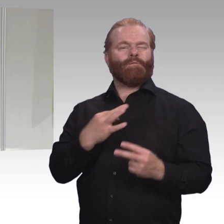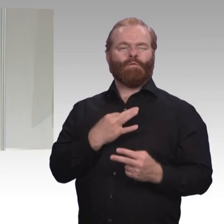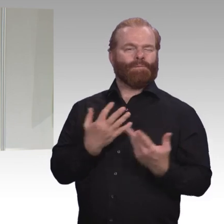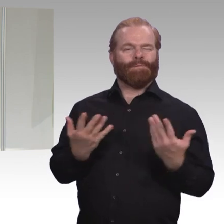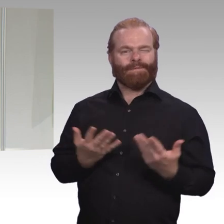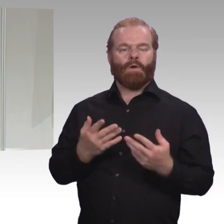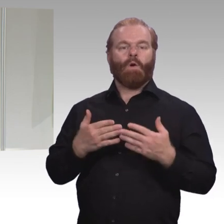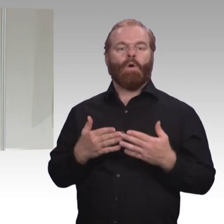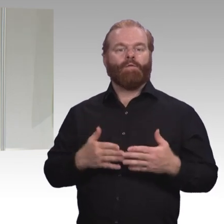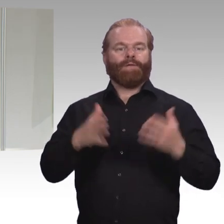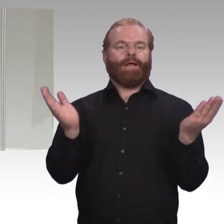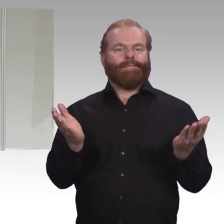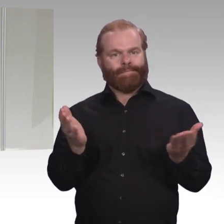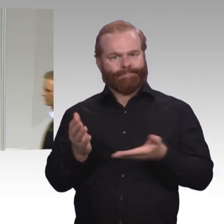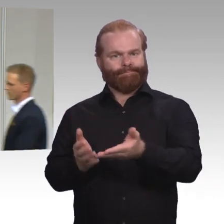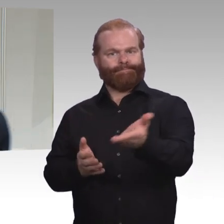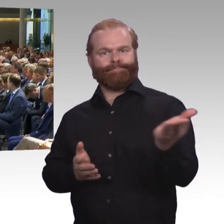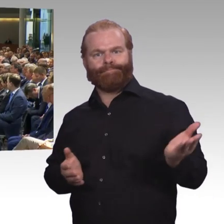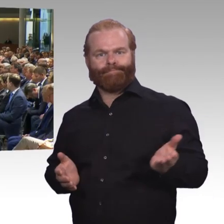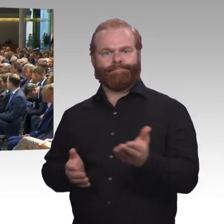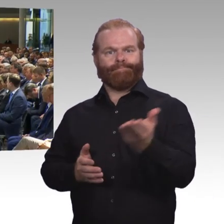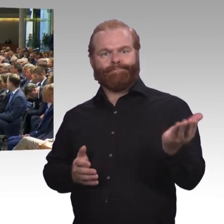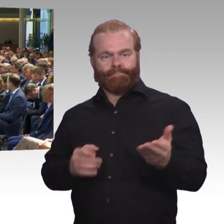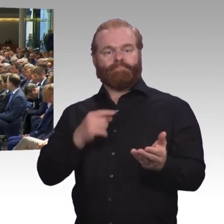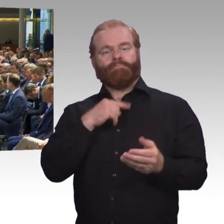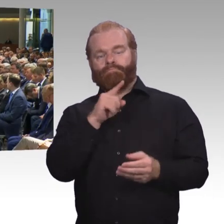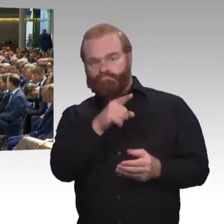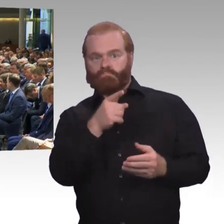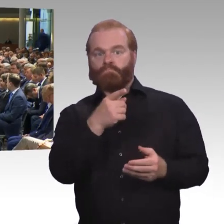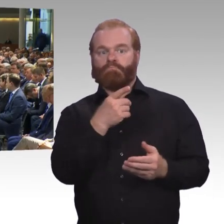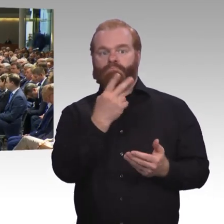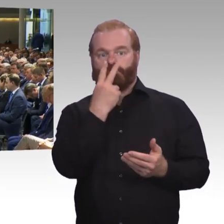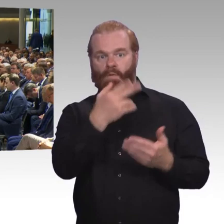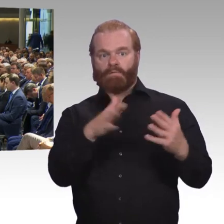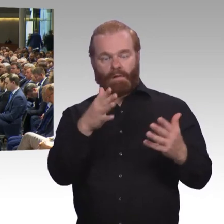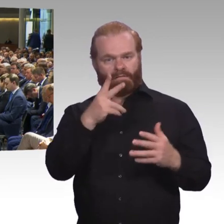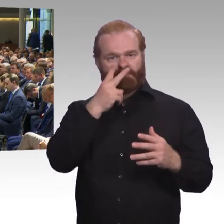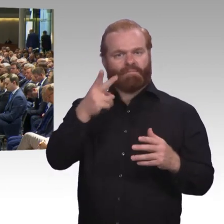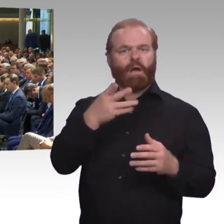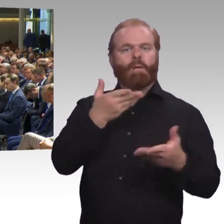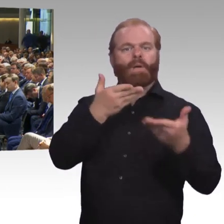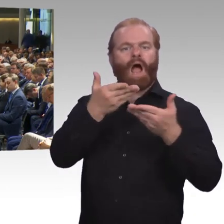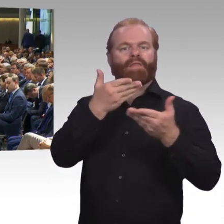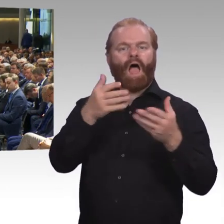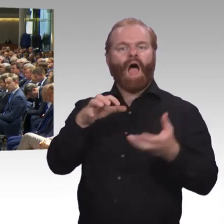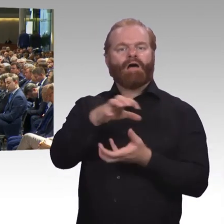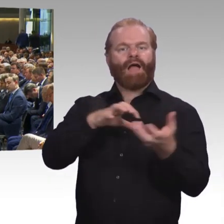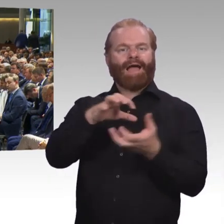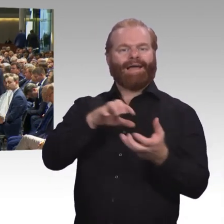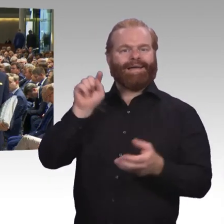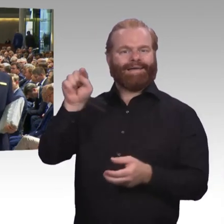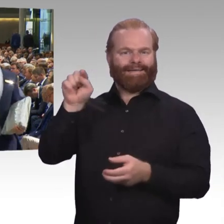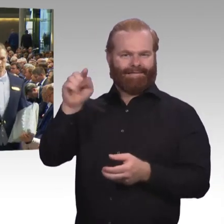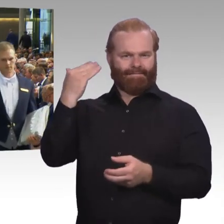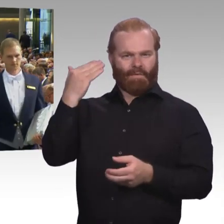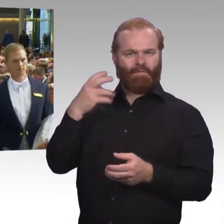Personen. Meine Damen und Herren, die uns bekannte internationale Ordnung steht seit Jahren unter